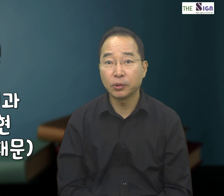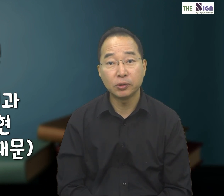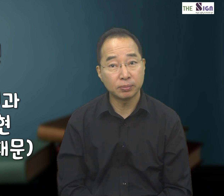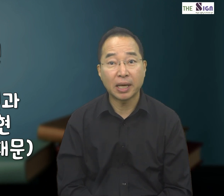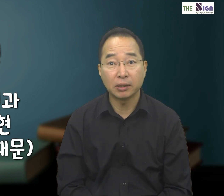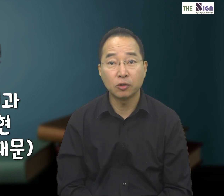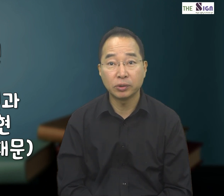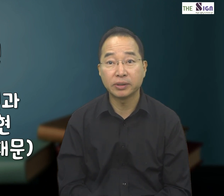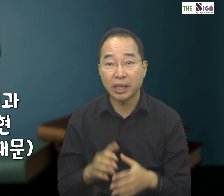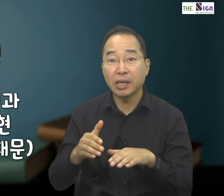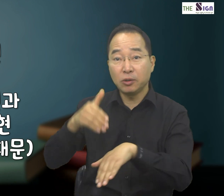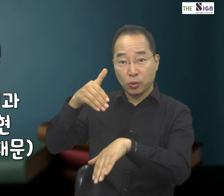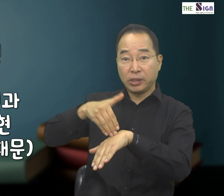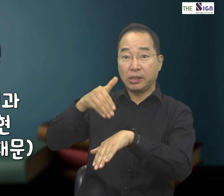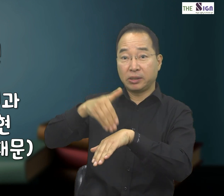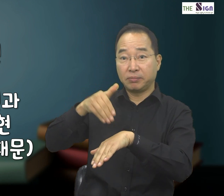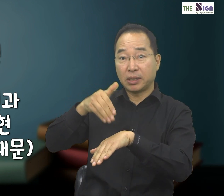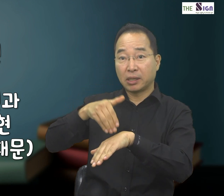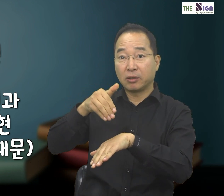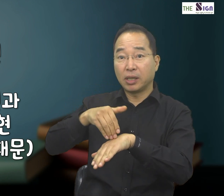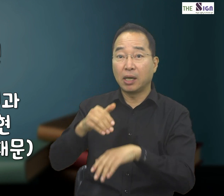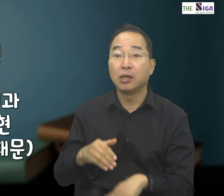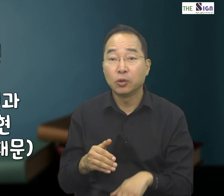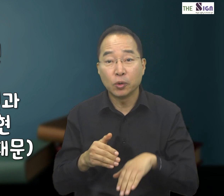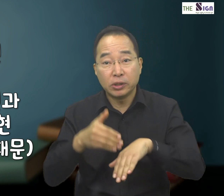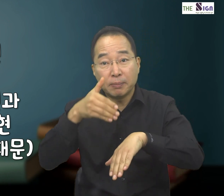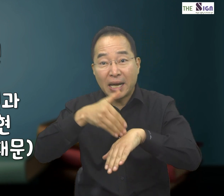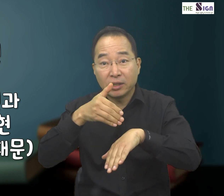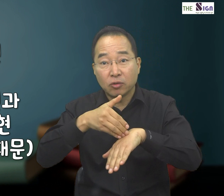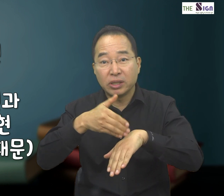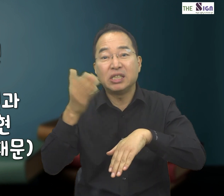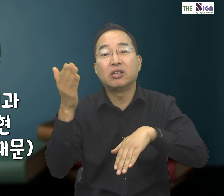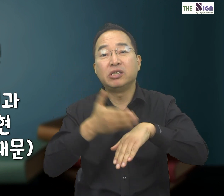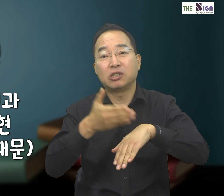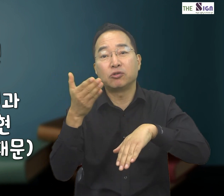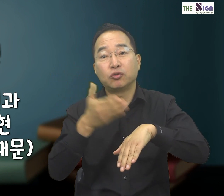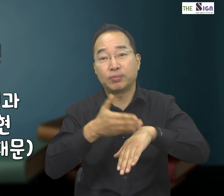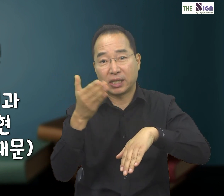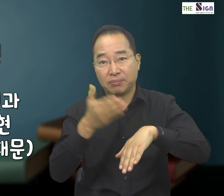좀 다른 경우가 있어요. 책에는 이렇게 되어 있습니다. 그러나 농인들 많은 경우에 이런 식으로도 바뀝니다.